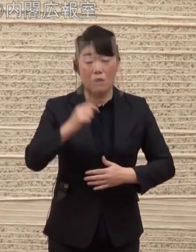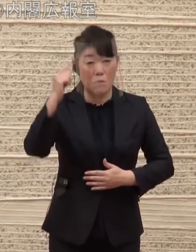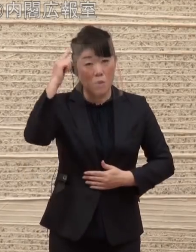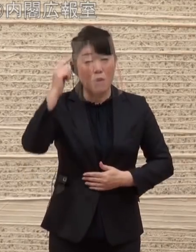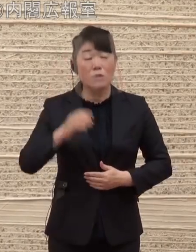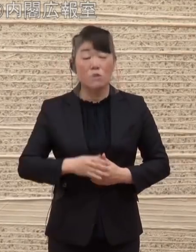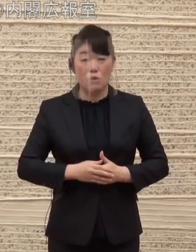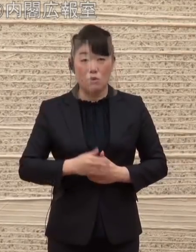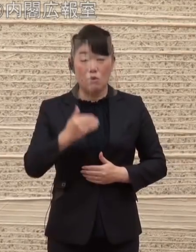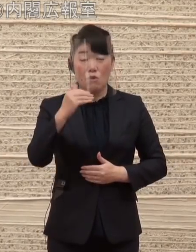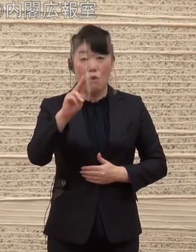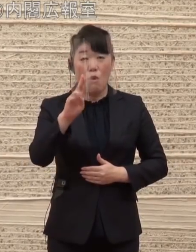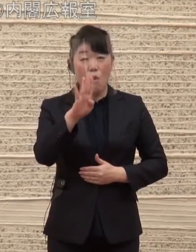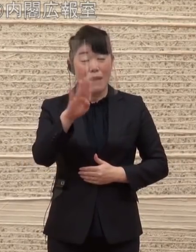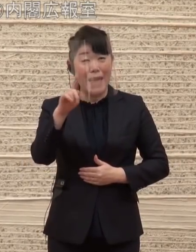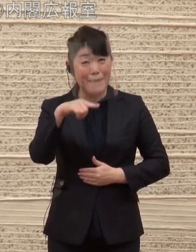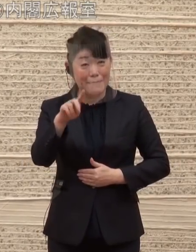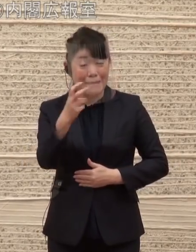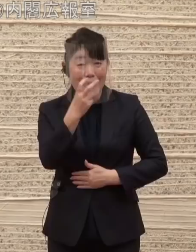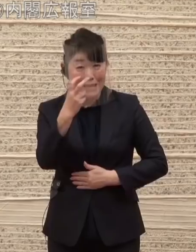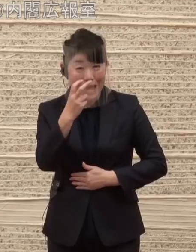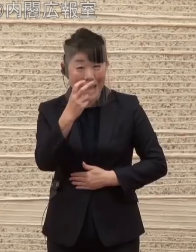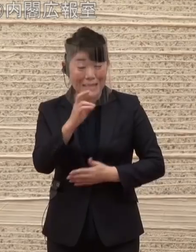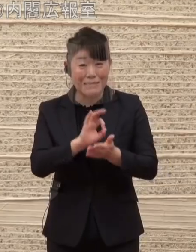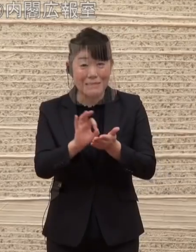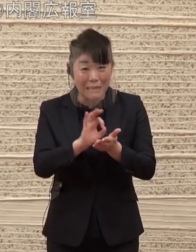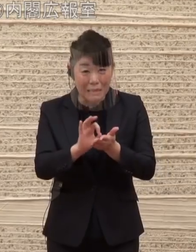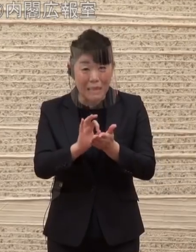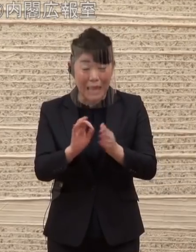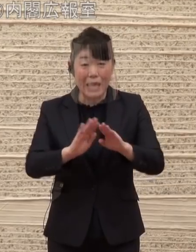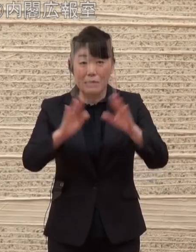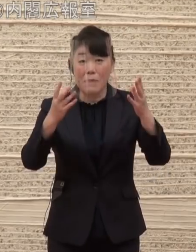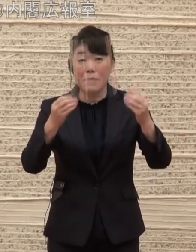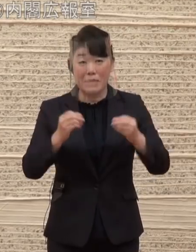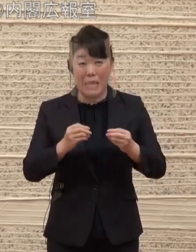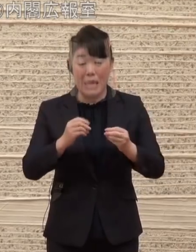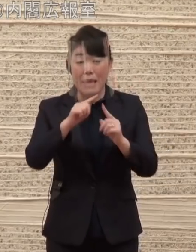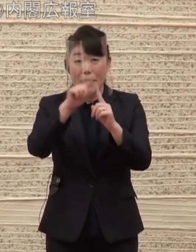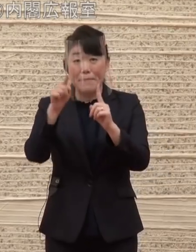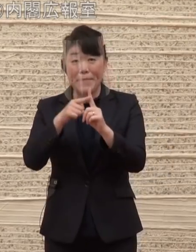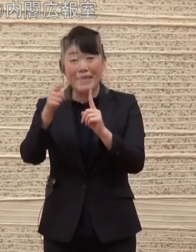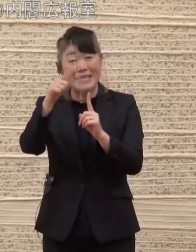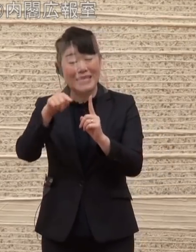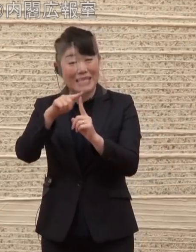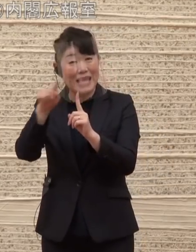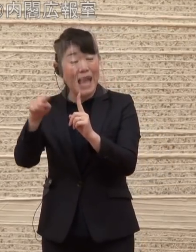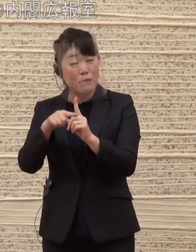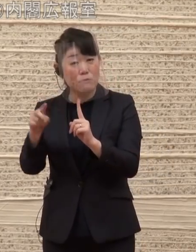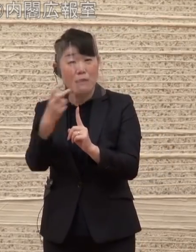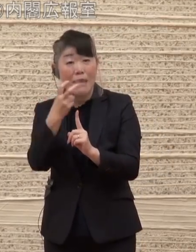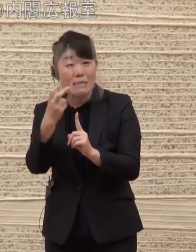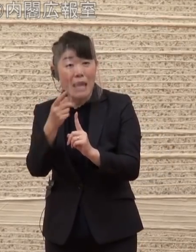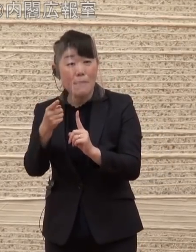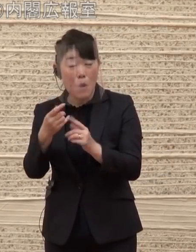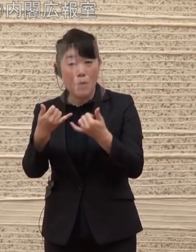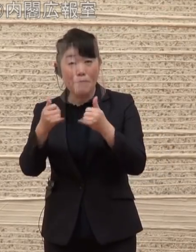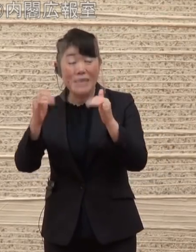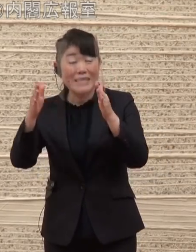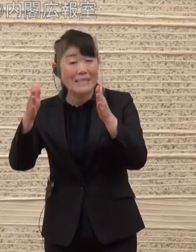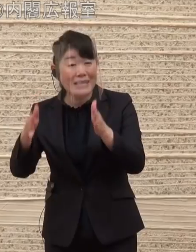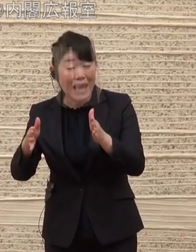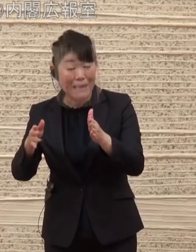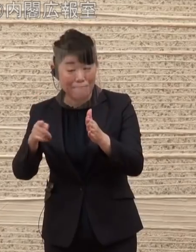高齢検査の使用がすでに始まりましたがpcr 検査についても民間検査機関への支援に